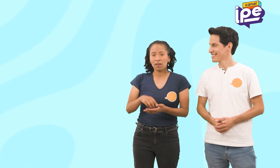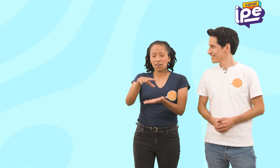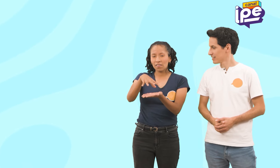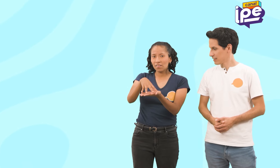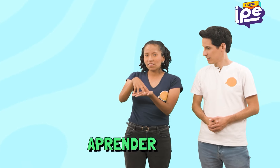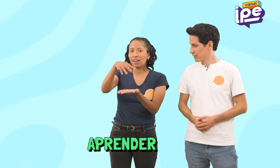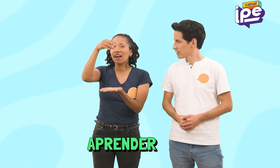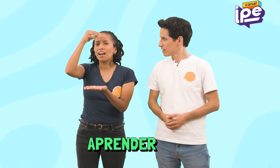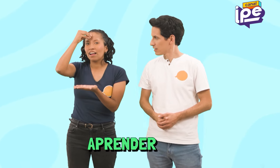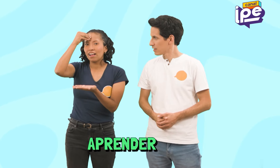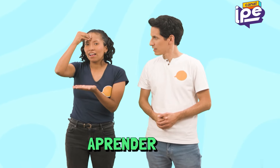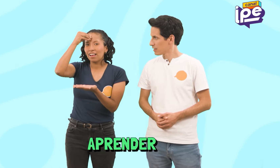Mucho aprender